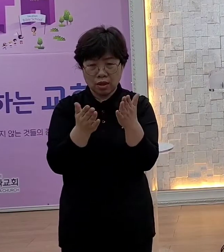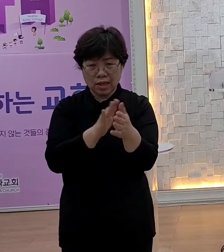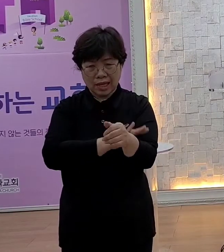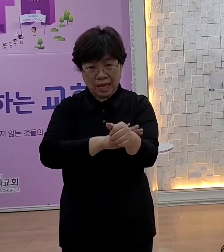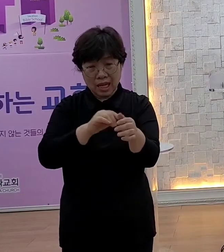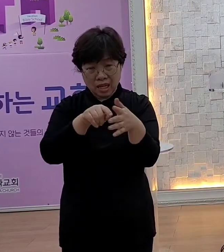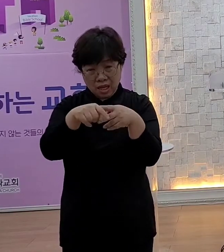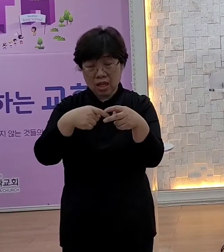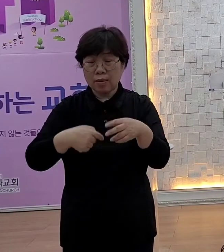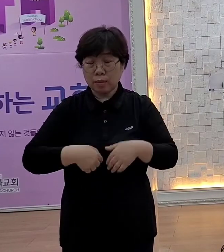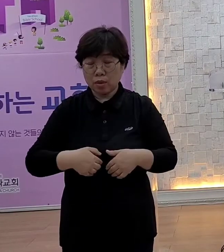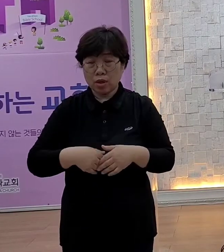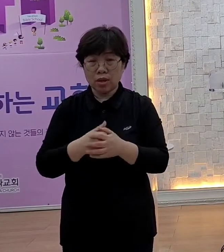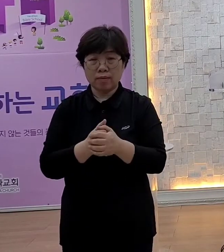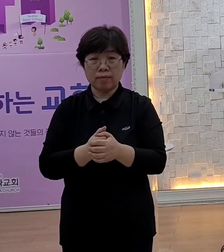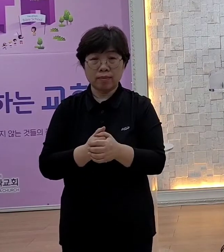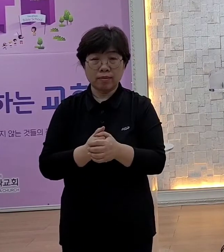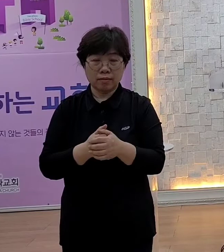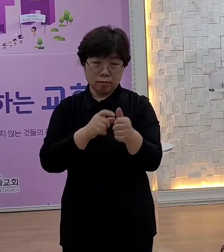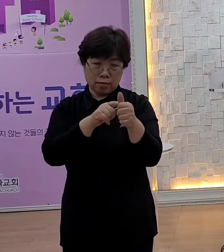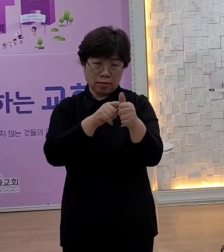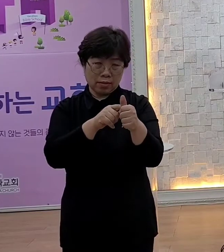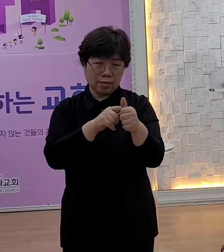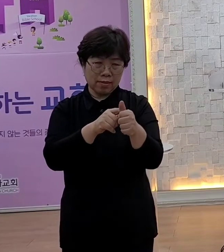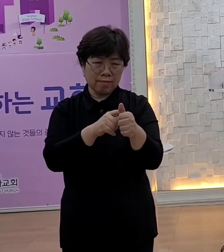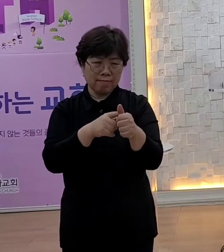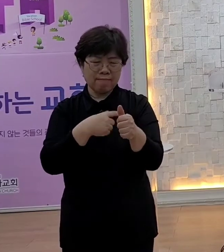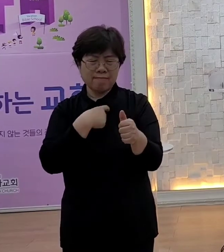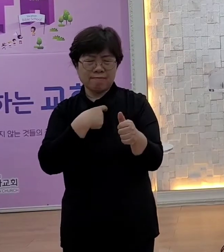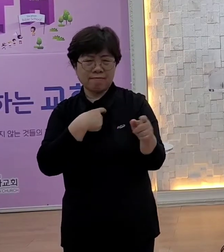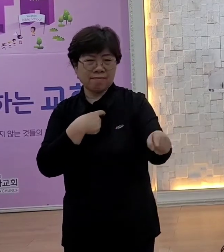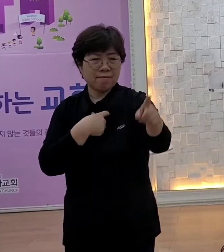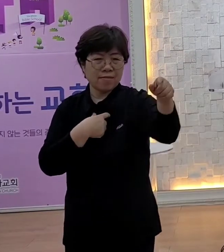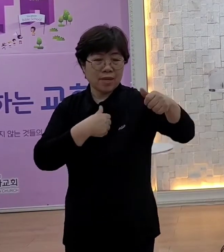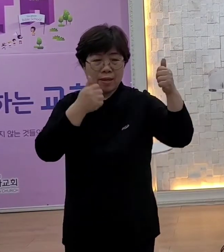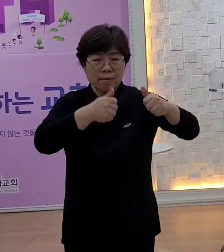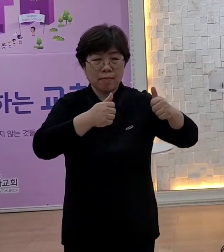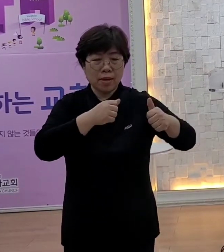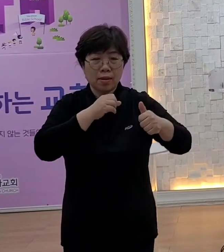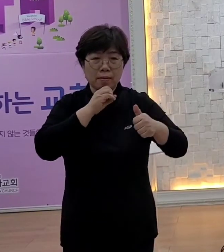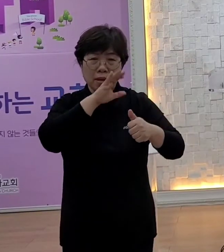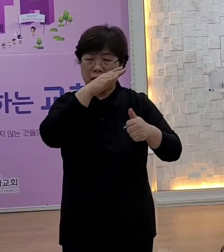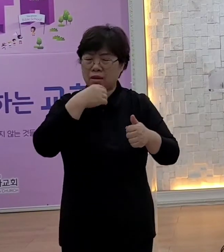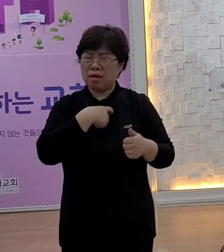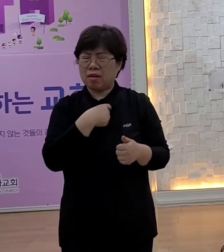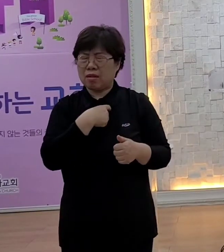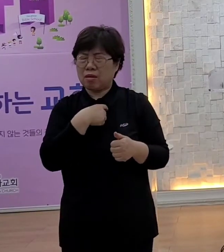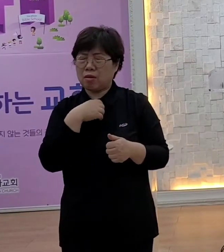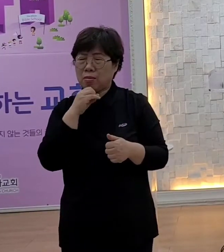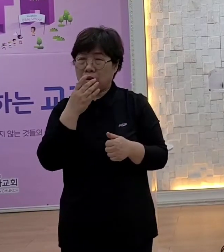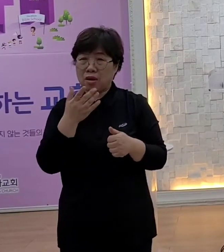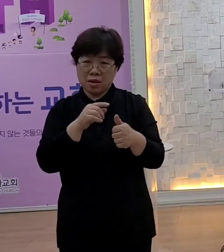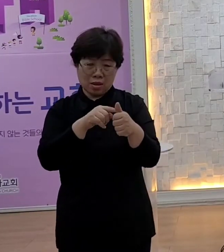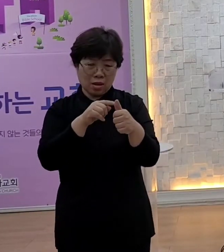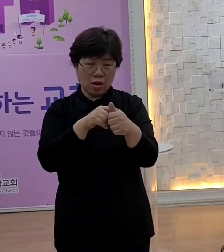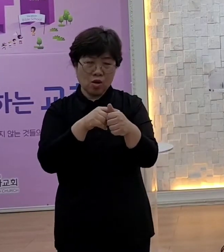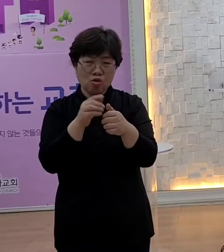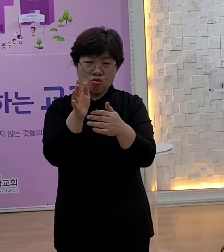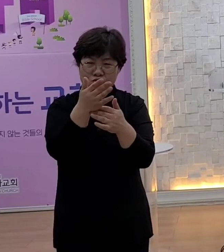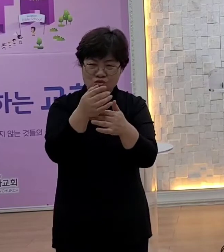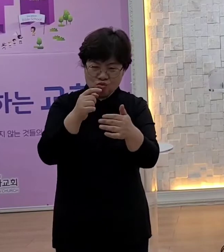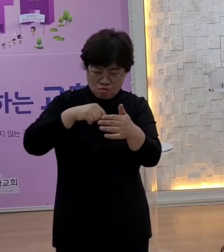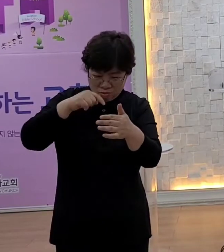가겠다고. 나는 그 땅에서 심판을 절대 말하지 못하겠다고. 그렇게 말하는 사람은 물고기 뱃속에까지